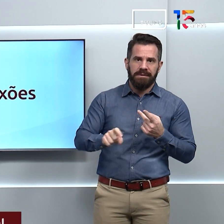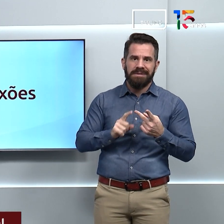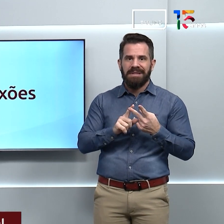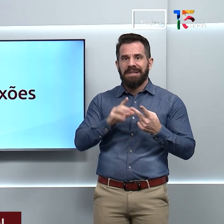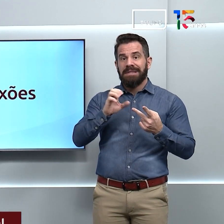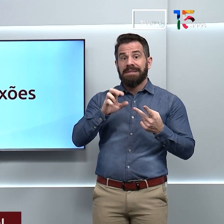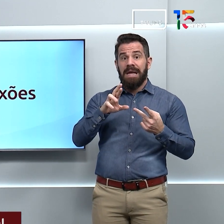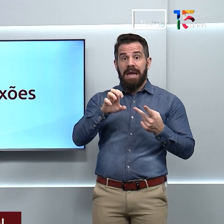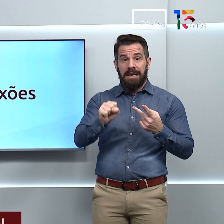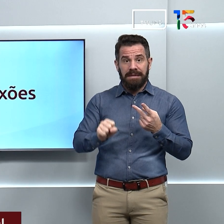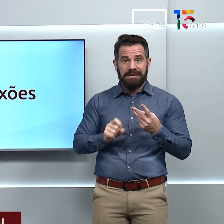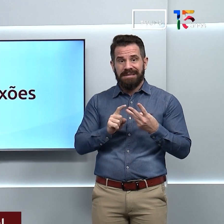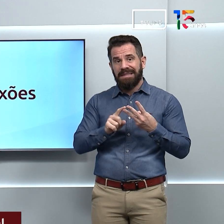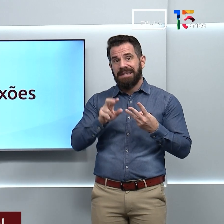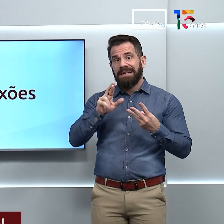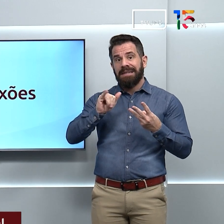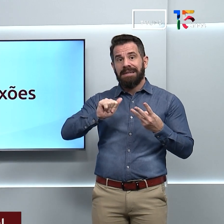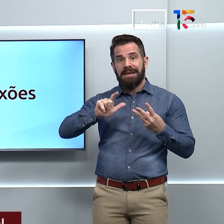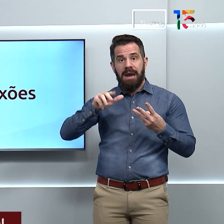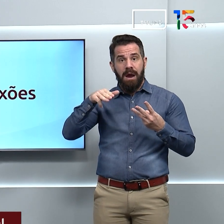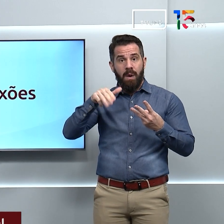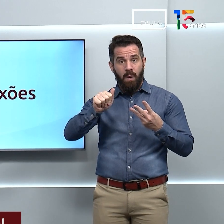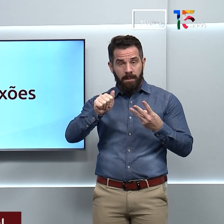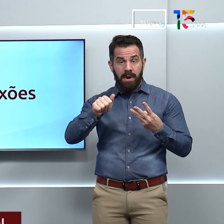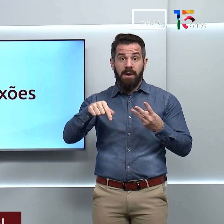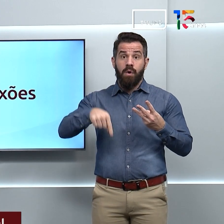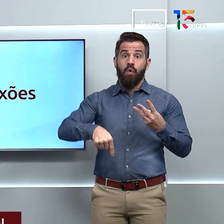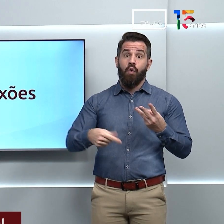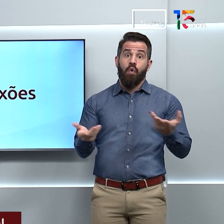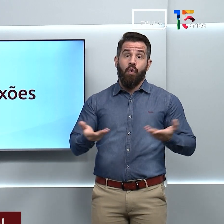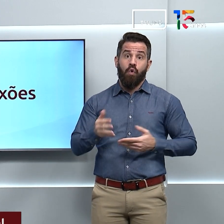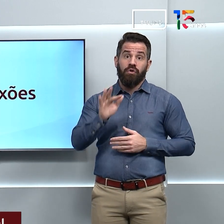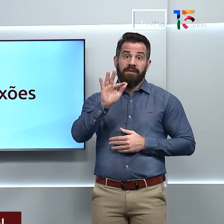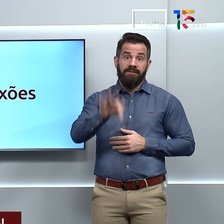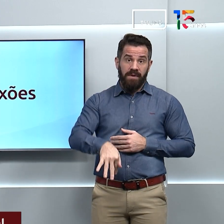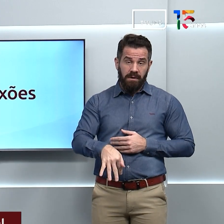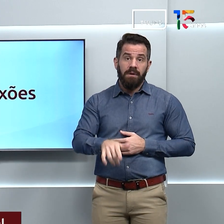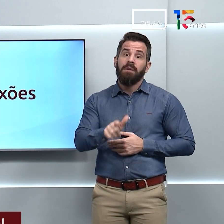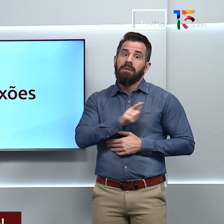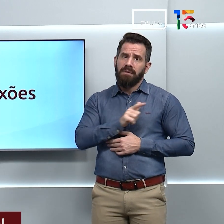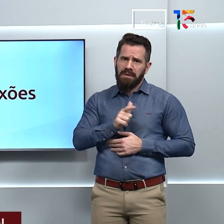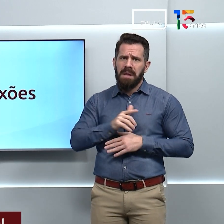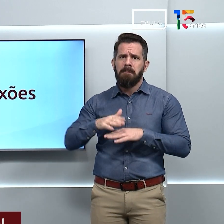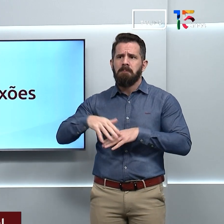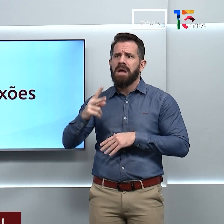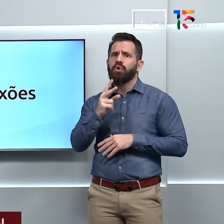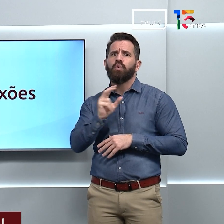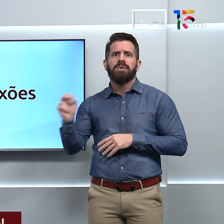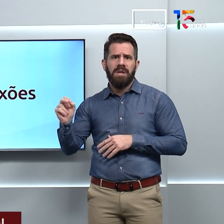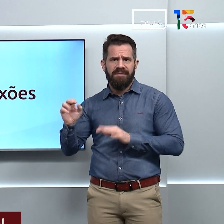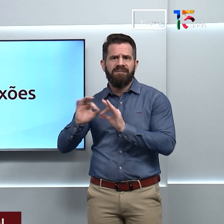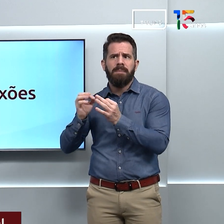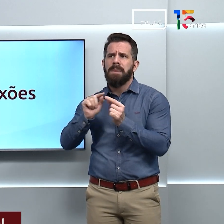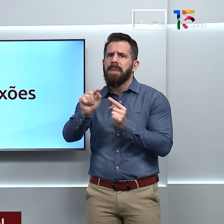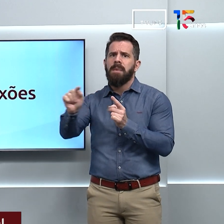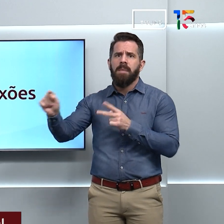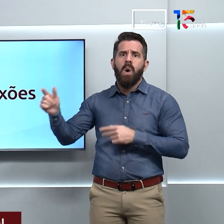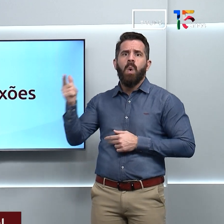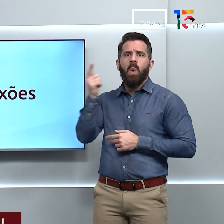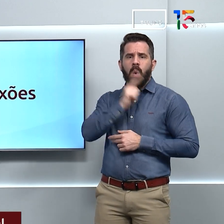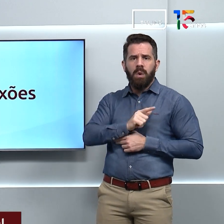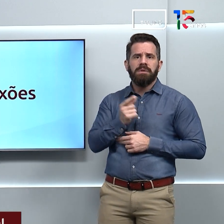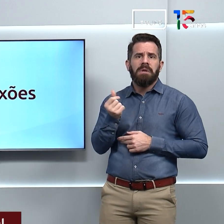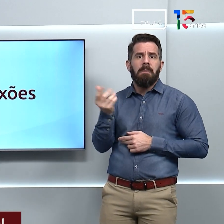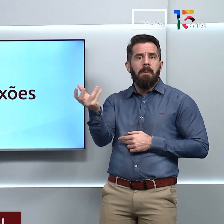terminam hoje. Ao todo, mais de 1.200 famílias devem receber R$ 350 mensais para pagar o